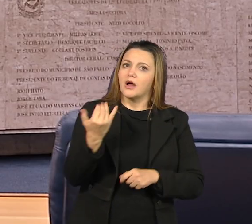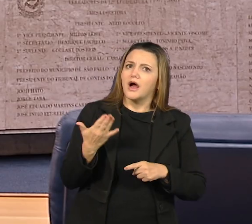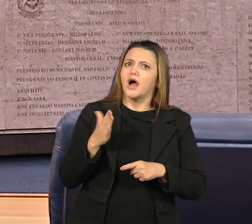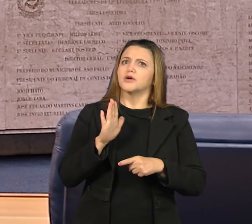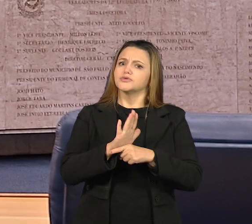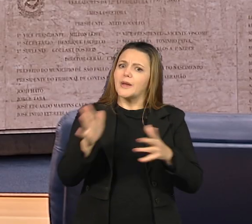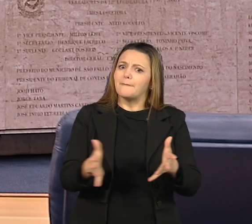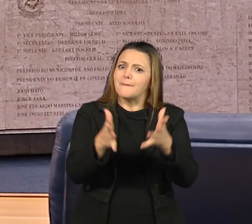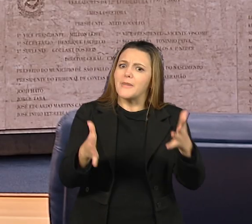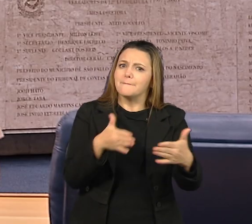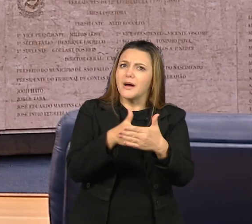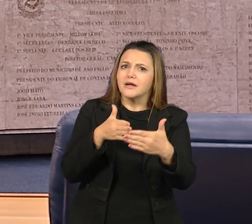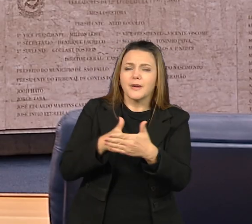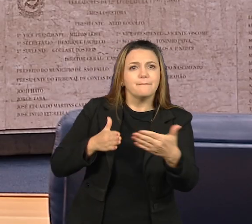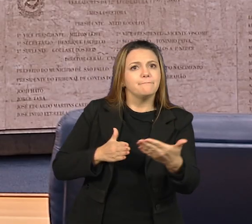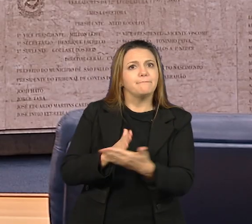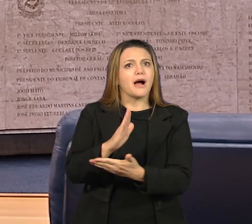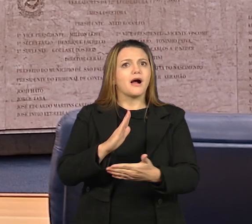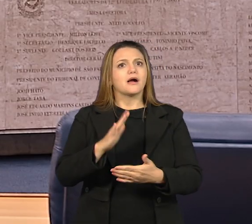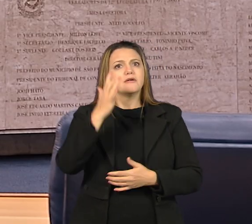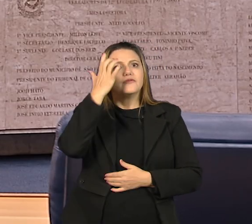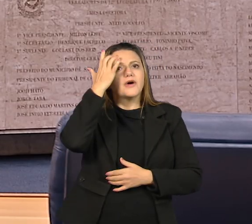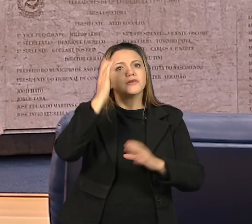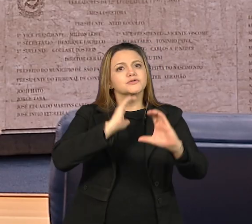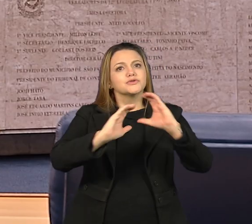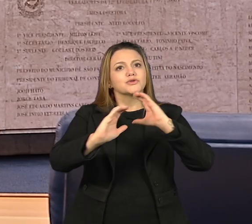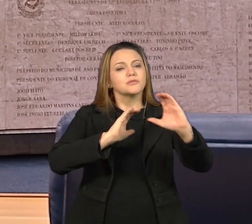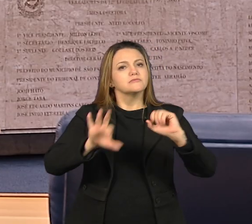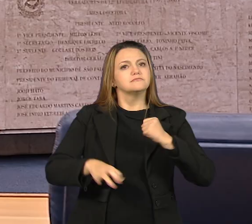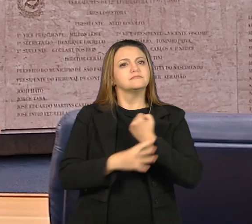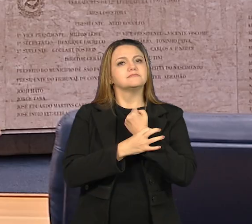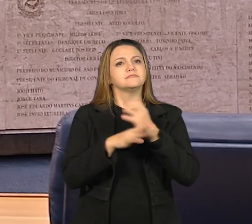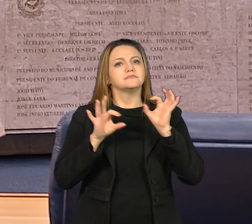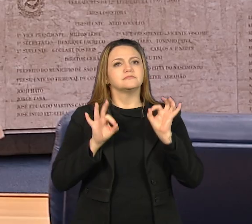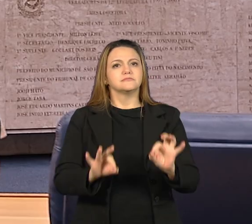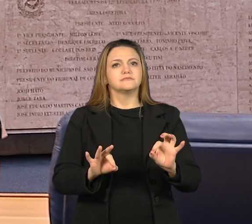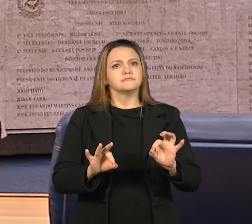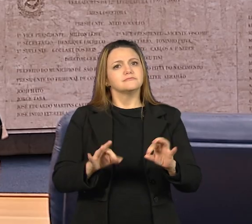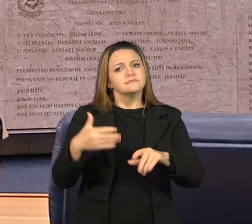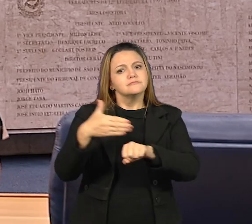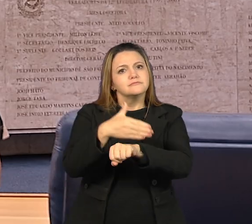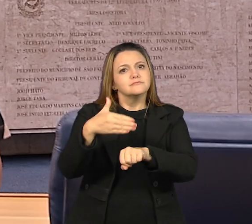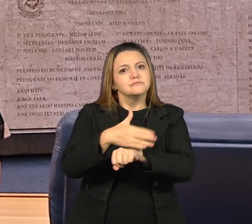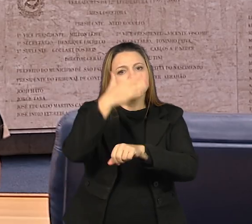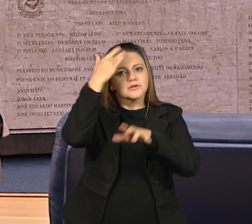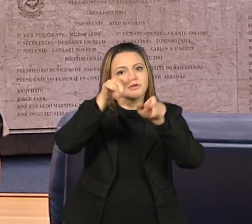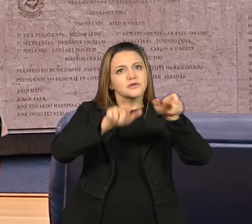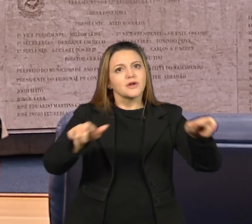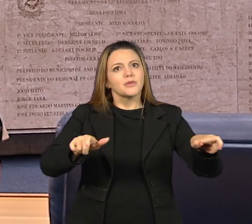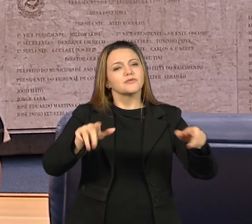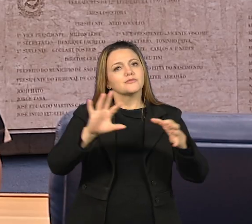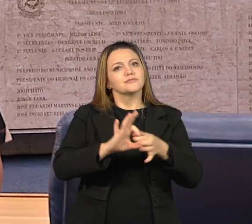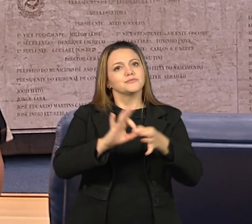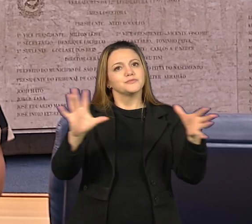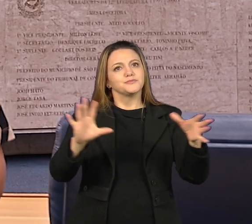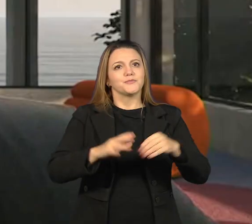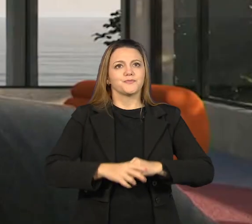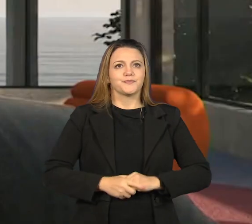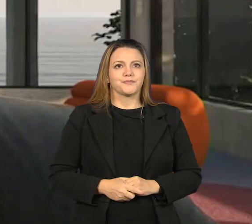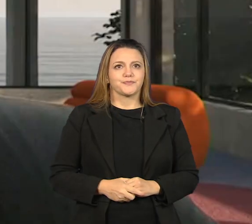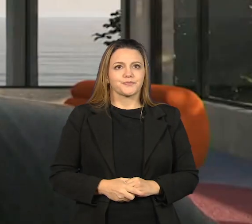ajudam a derrubar barreiras, facilitar a comunicação e garantir a participação do cidadão no processo